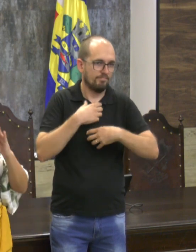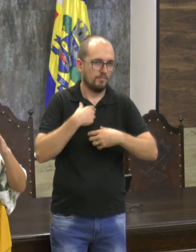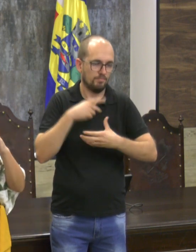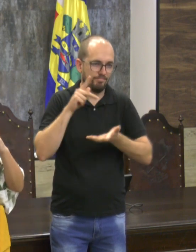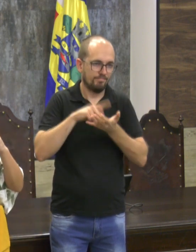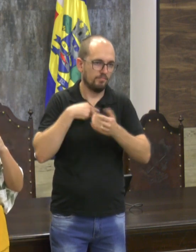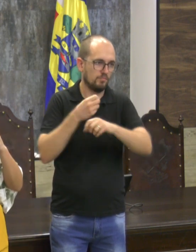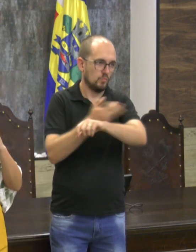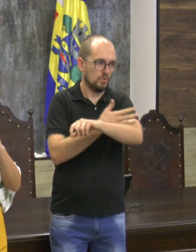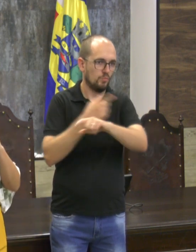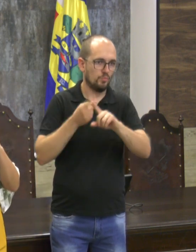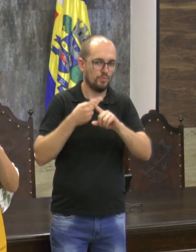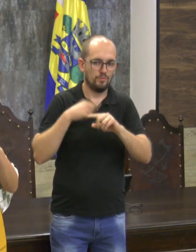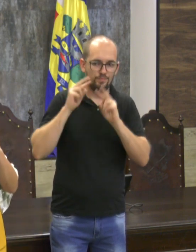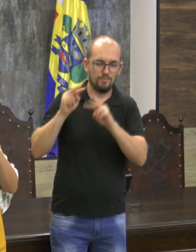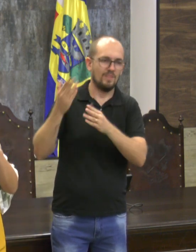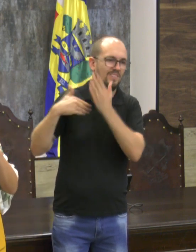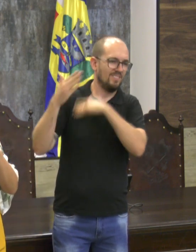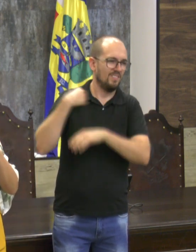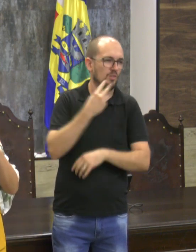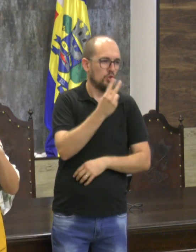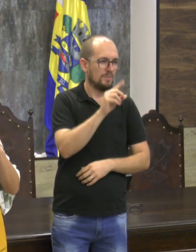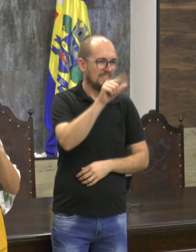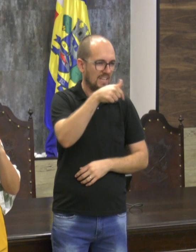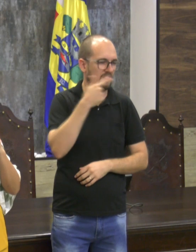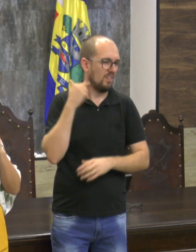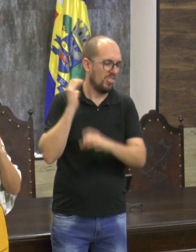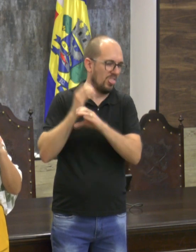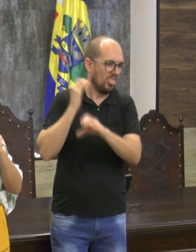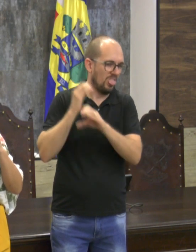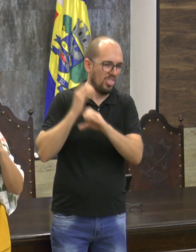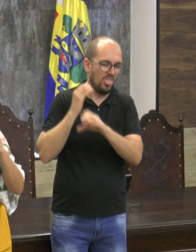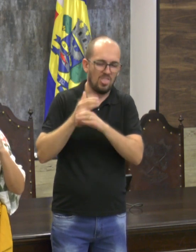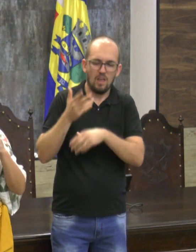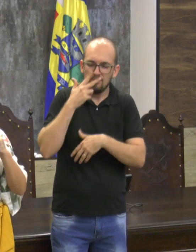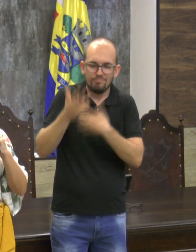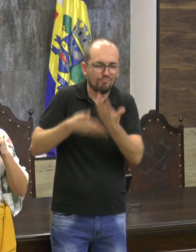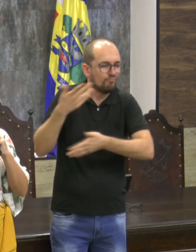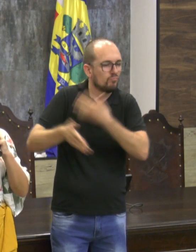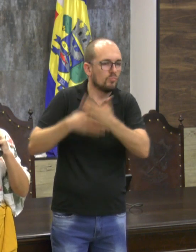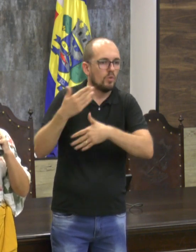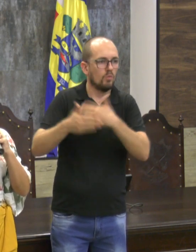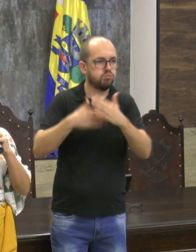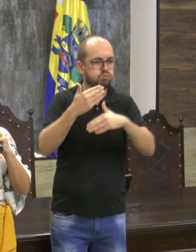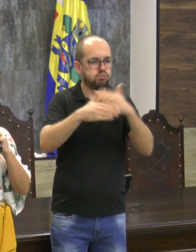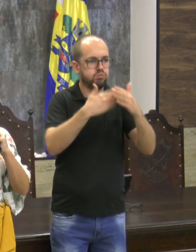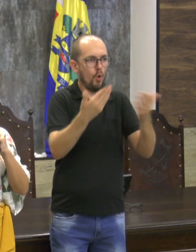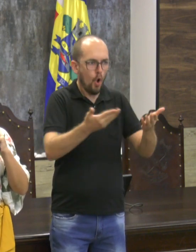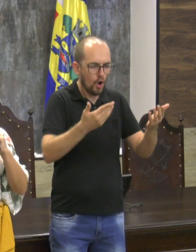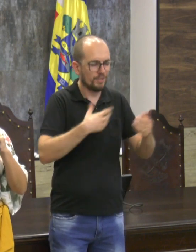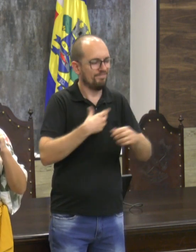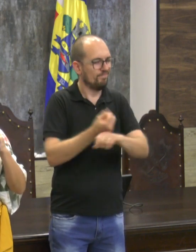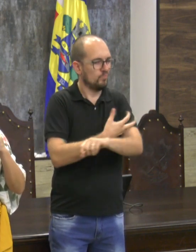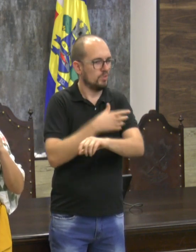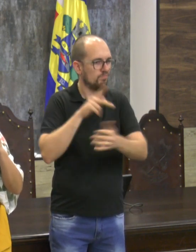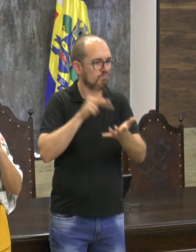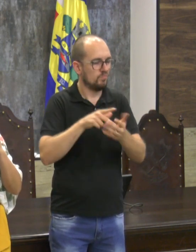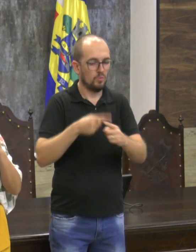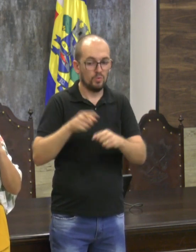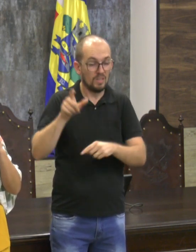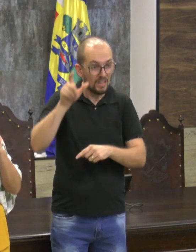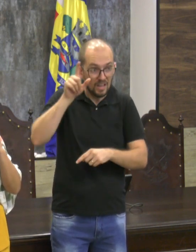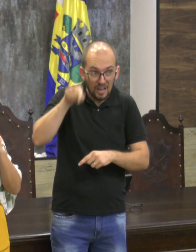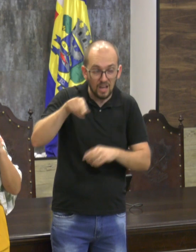Quem viveu 2017 e vê o Gustavo hoje é muito emocionante. E tudo isso porque uma